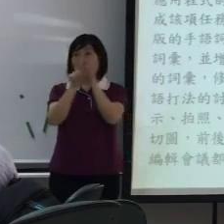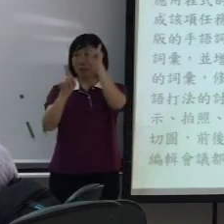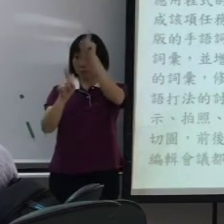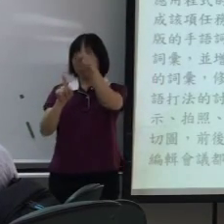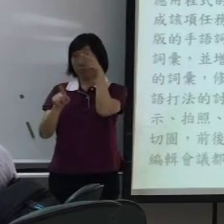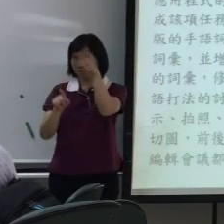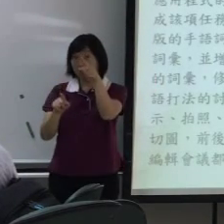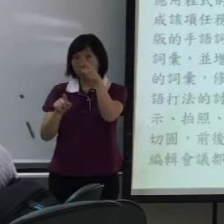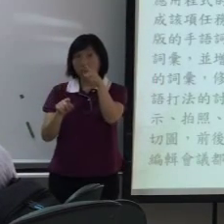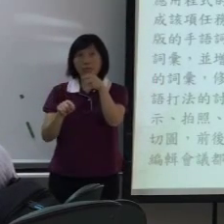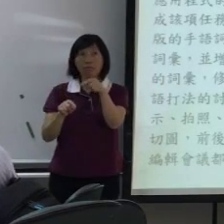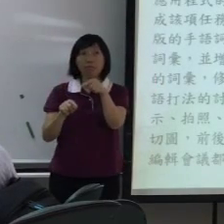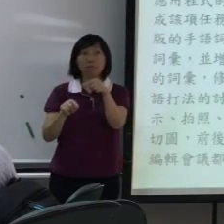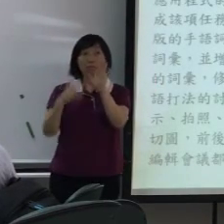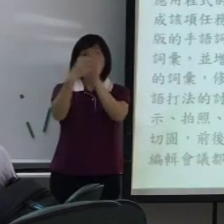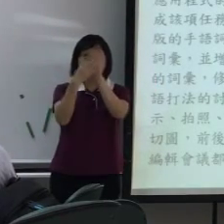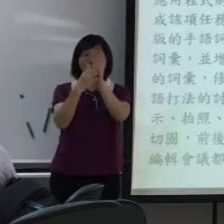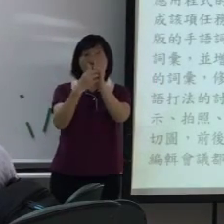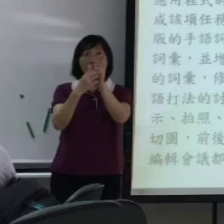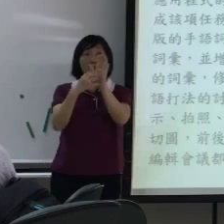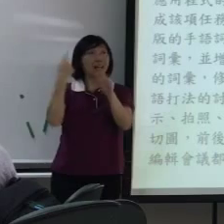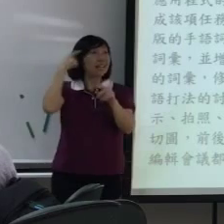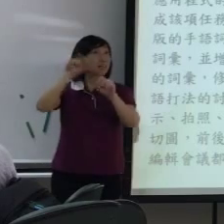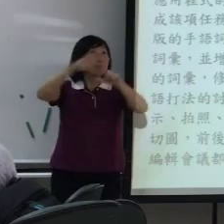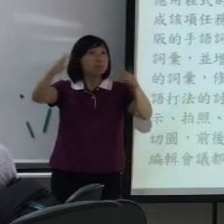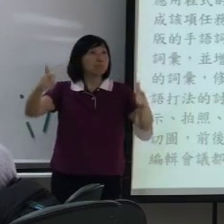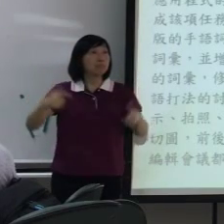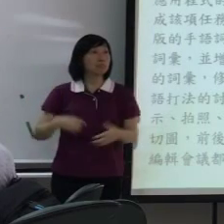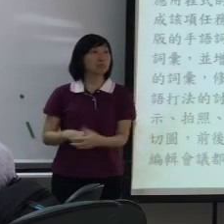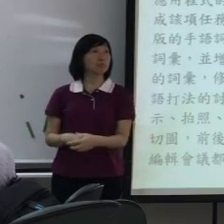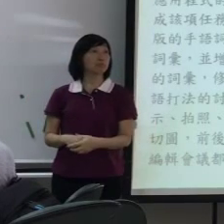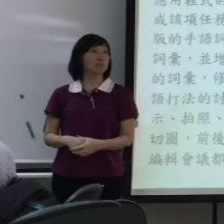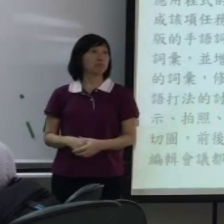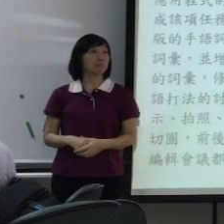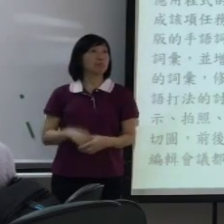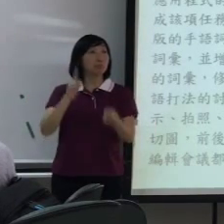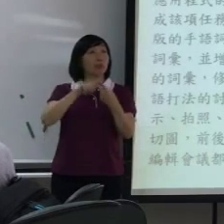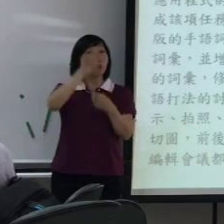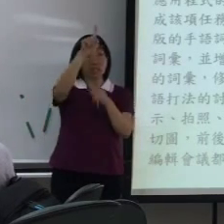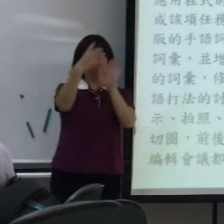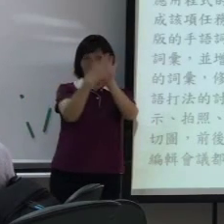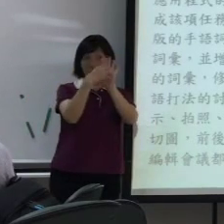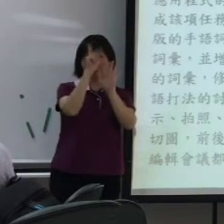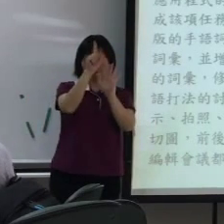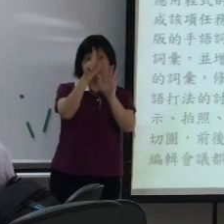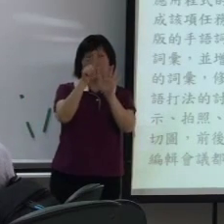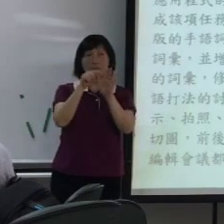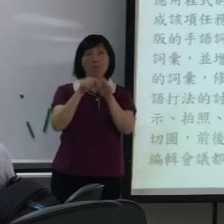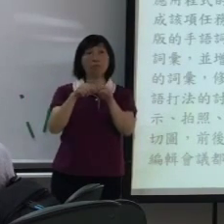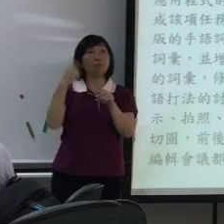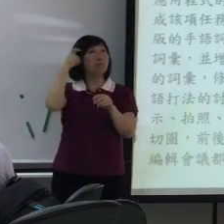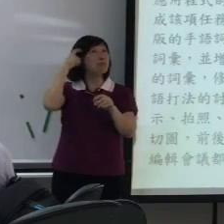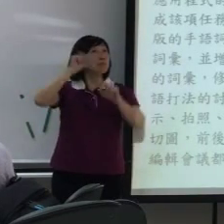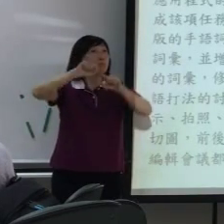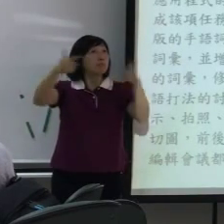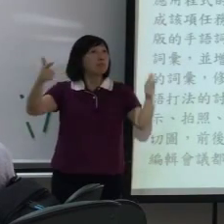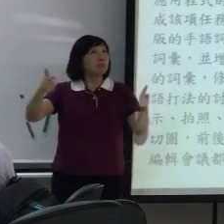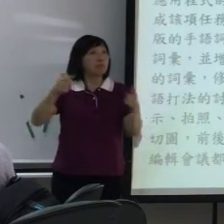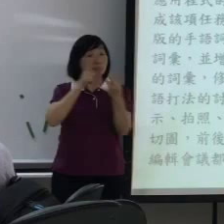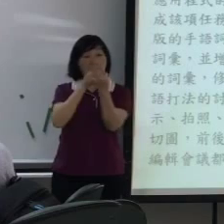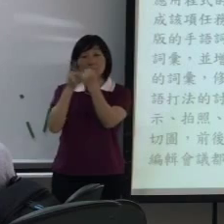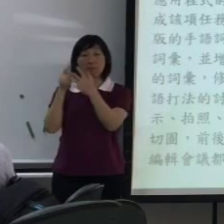字很多种解释，对不对？有时候一个词汇很多个意思